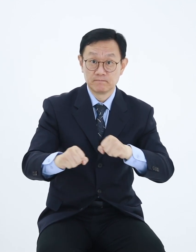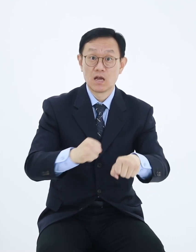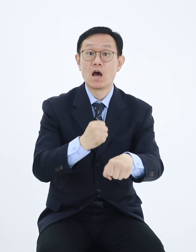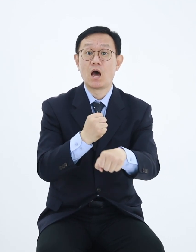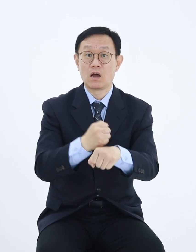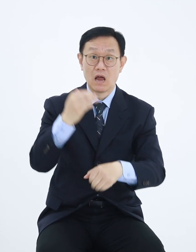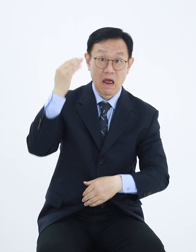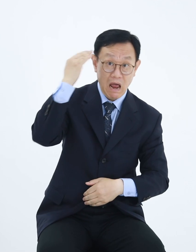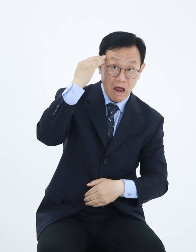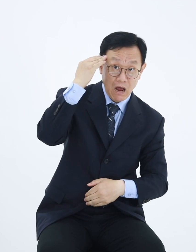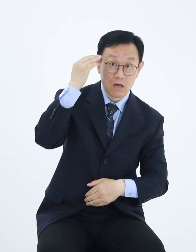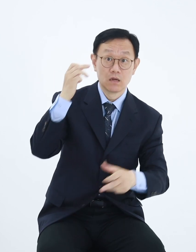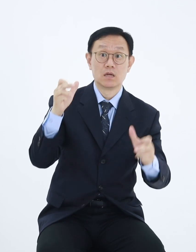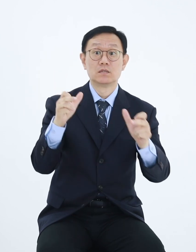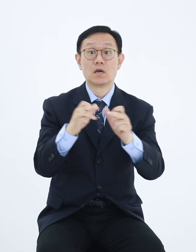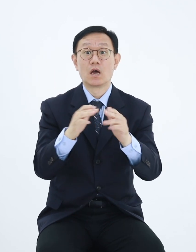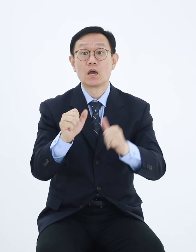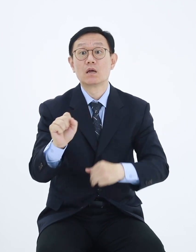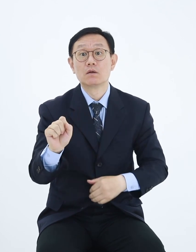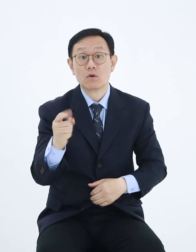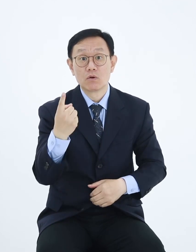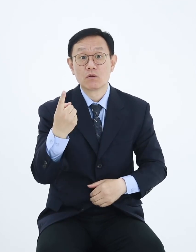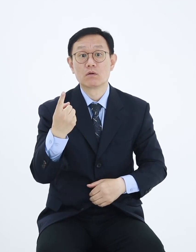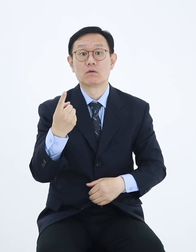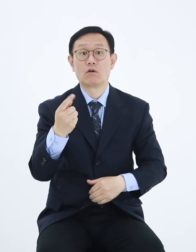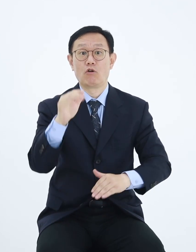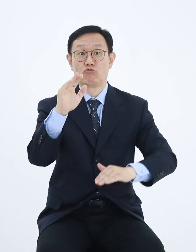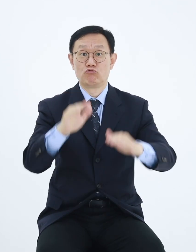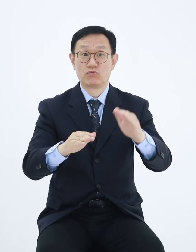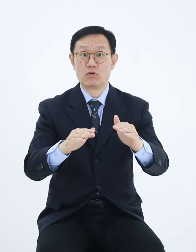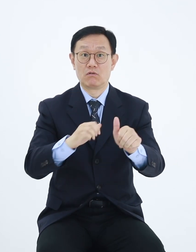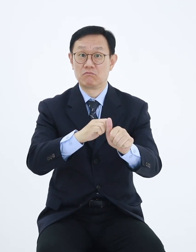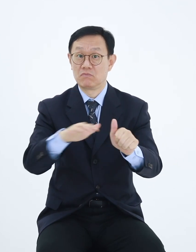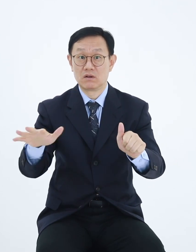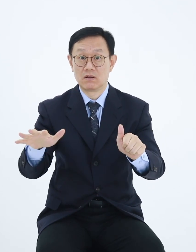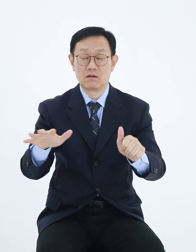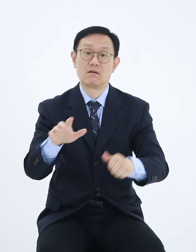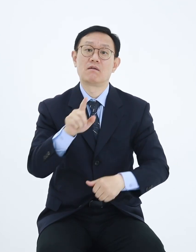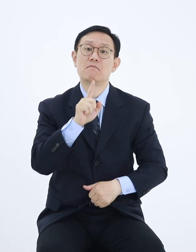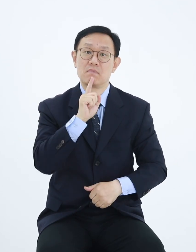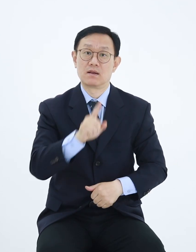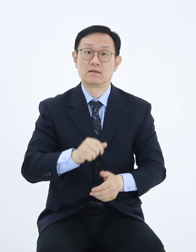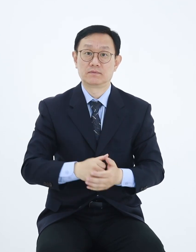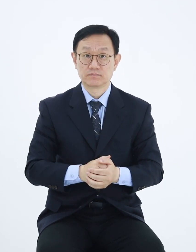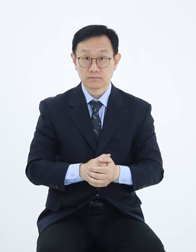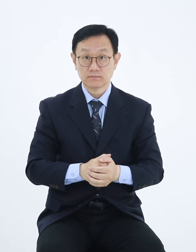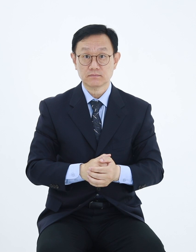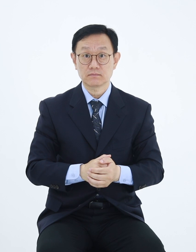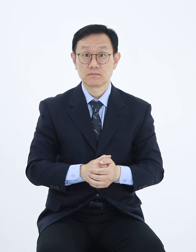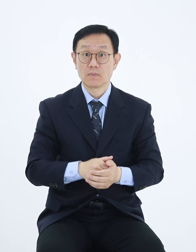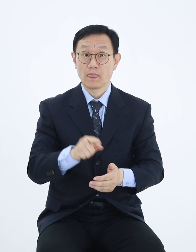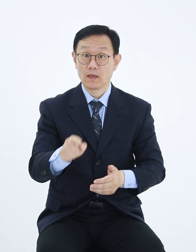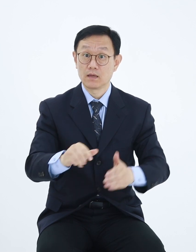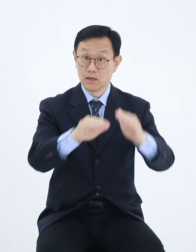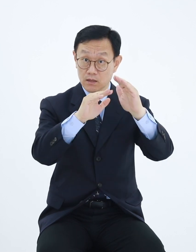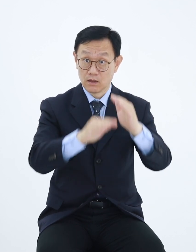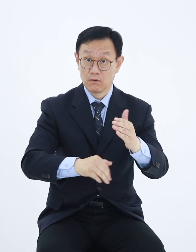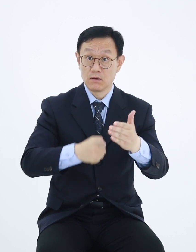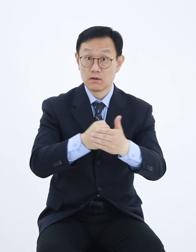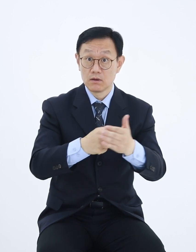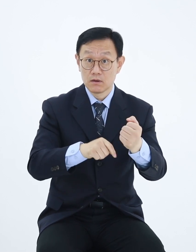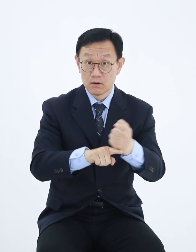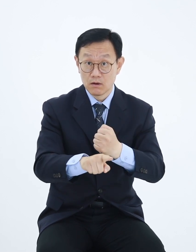것을 저해하거나 장애를 이유로 구별, 배제, 제한하는 것을 말합니다. 이를 정의 내리는